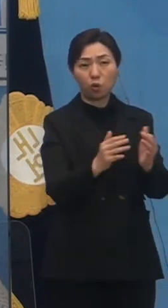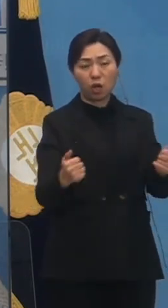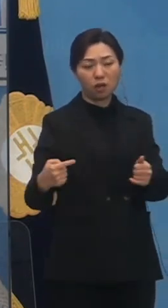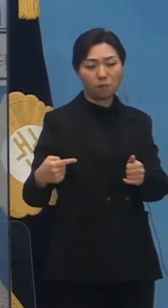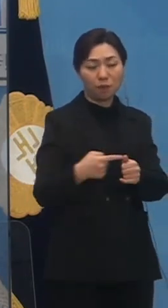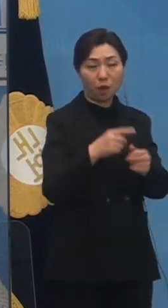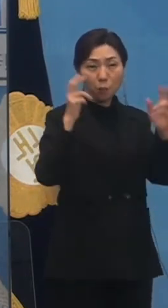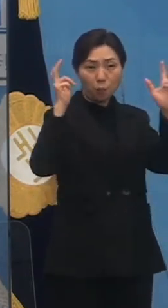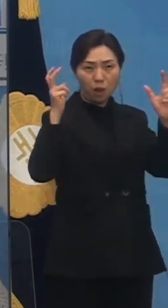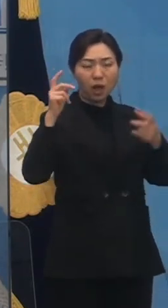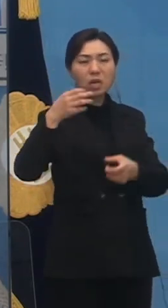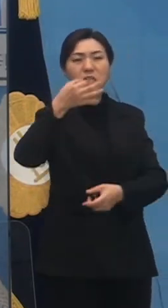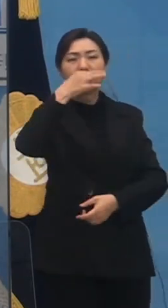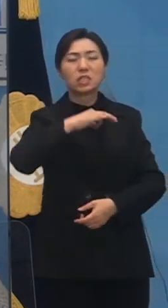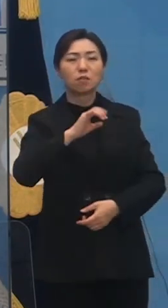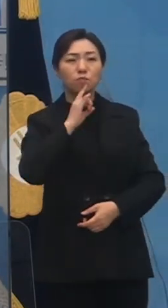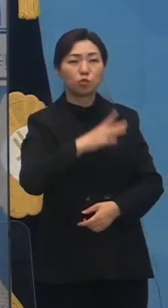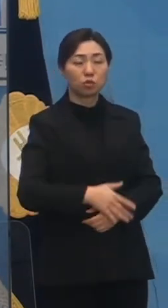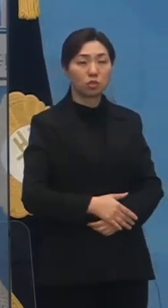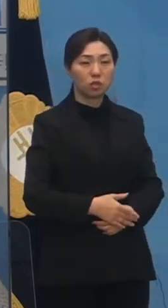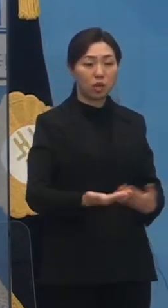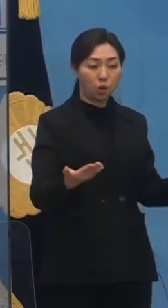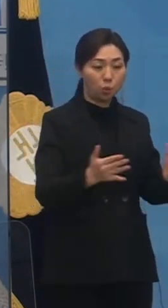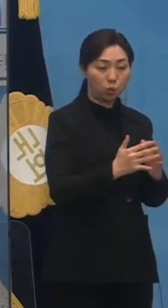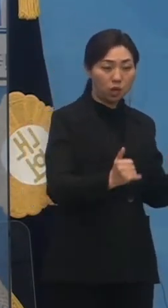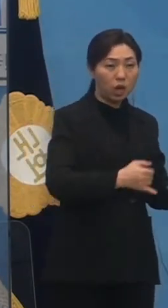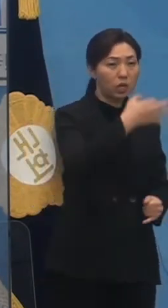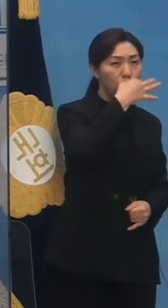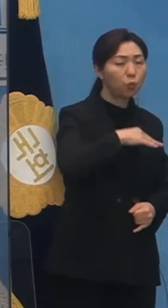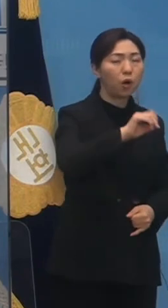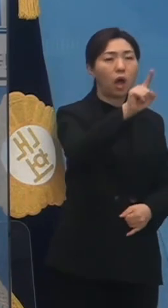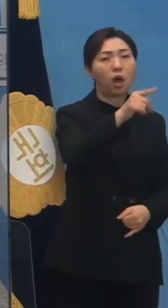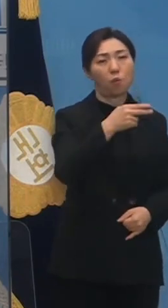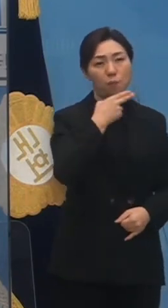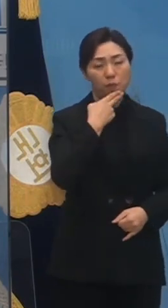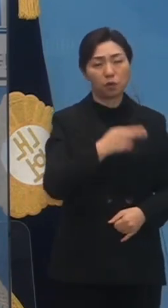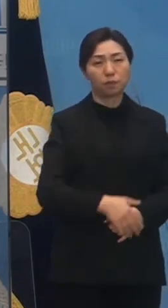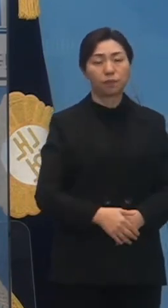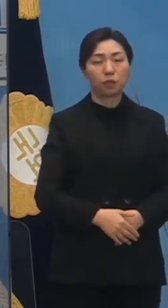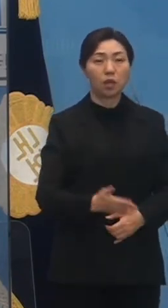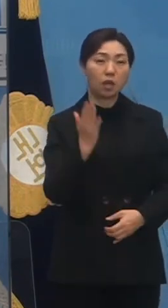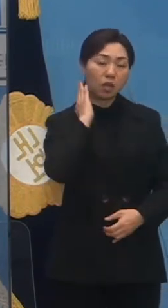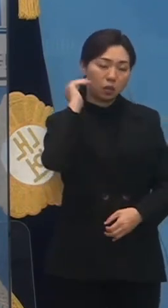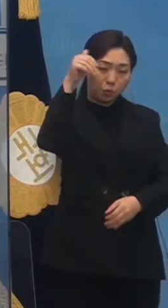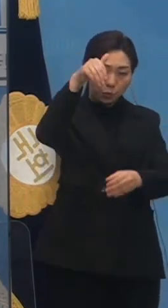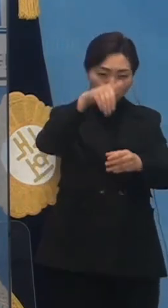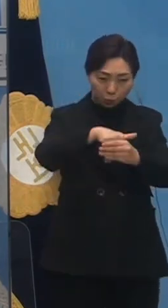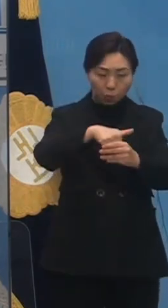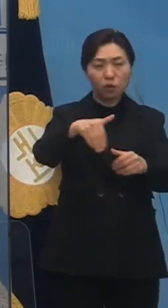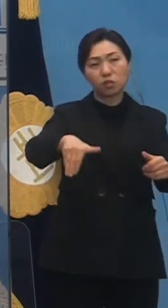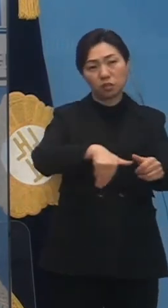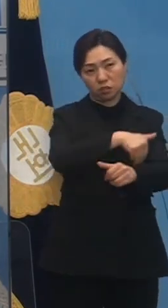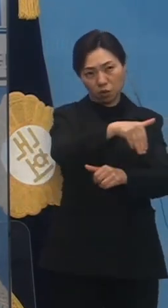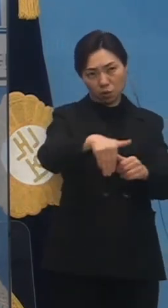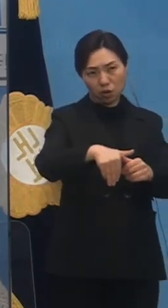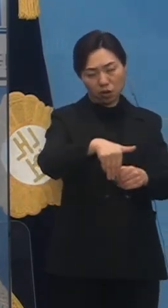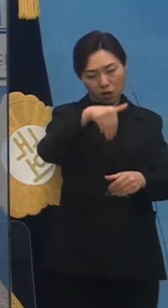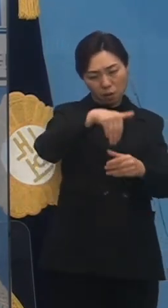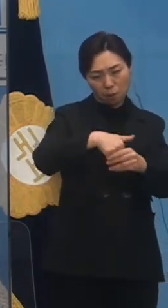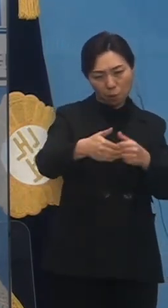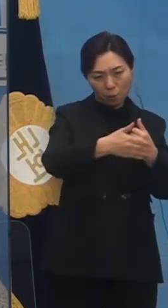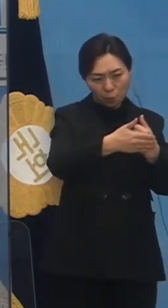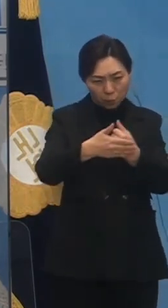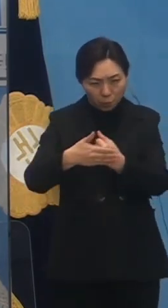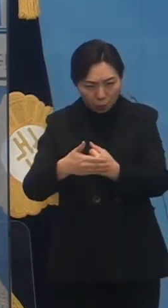있는 노동자들에게는 아무런 도움도 되지 않습니다. 대선 국면을 앞두고 표 계산에 매몰된